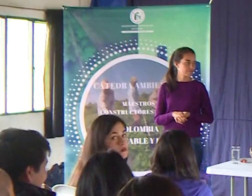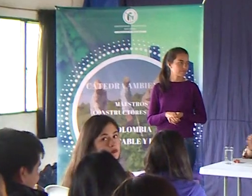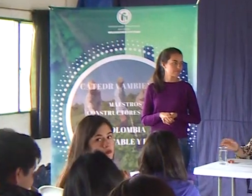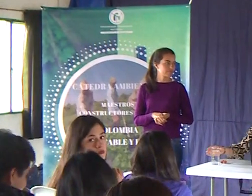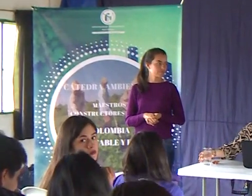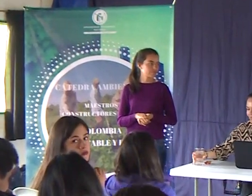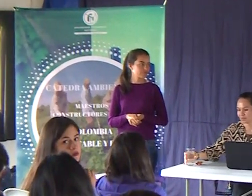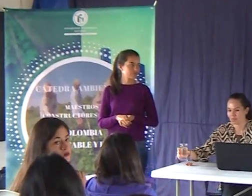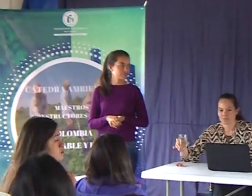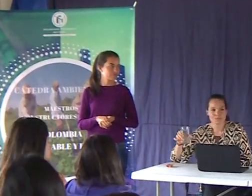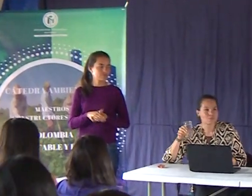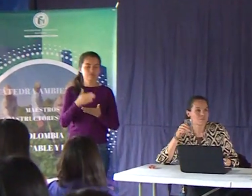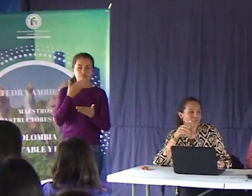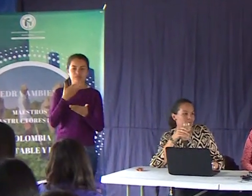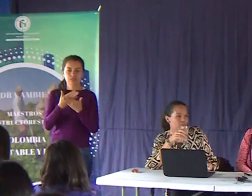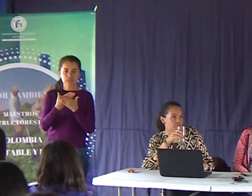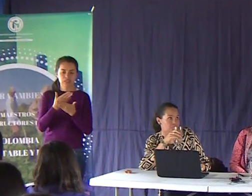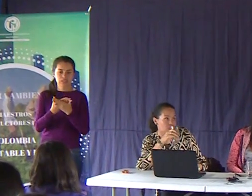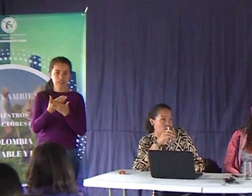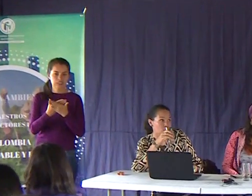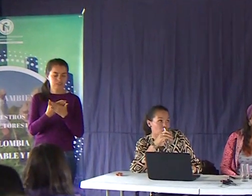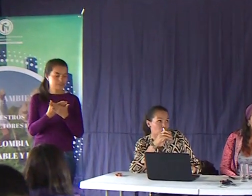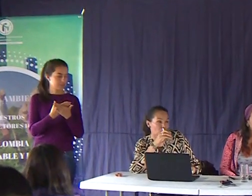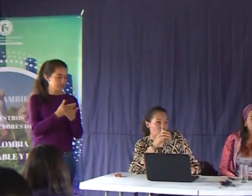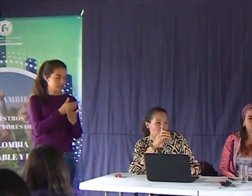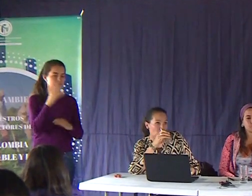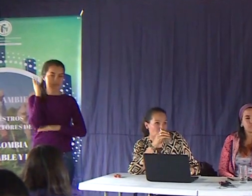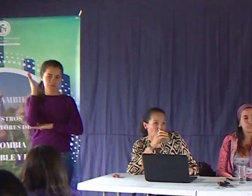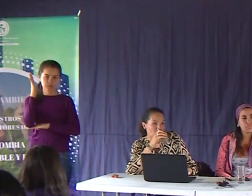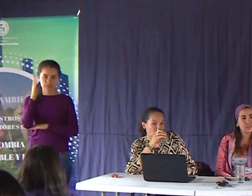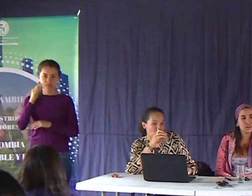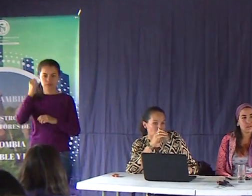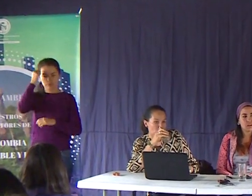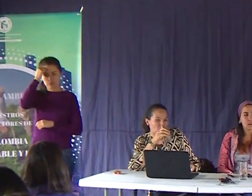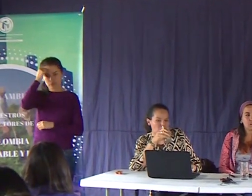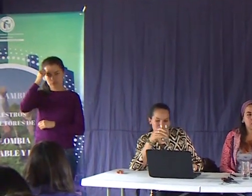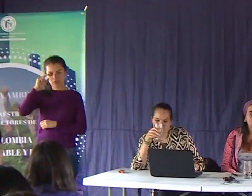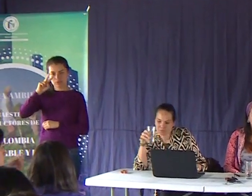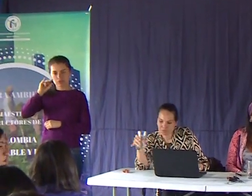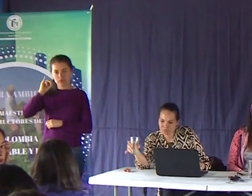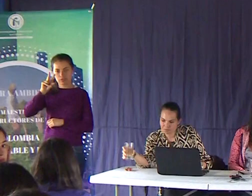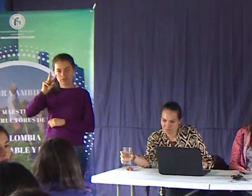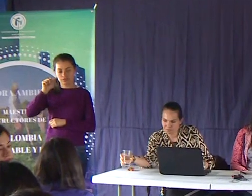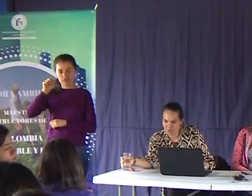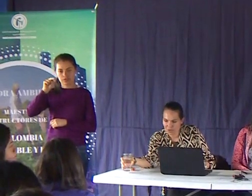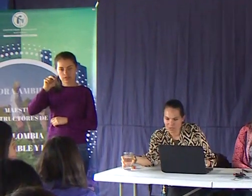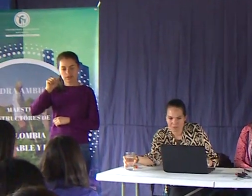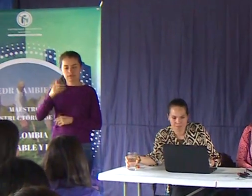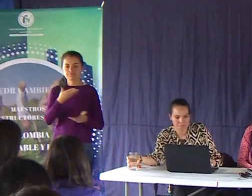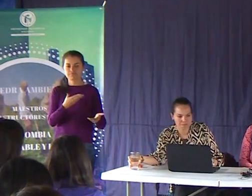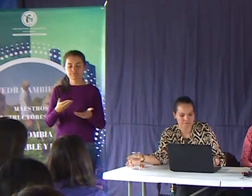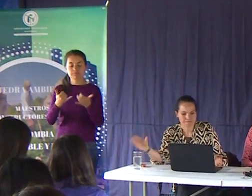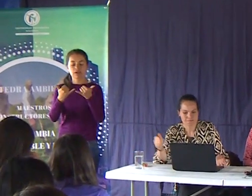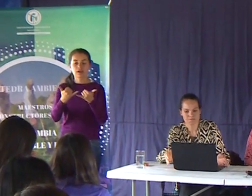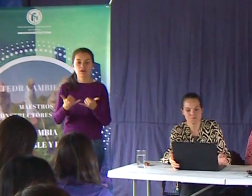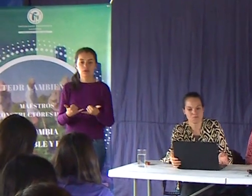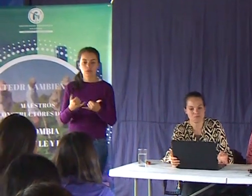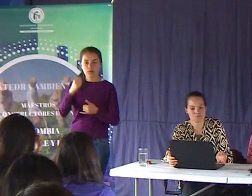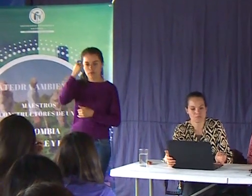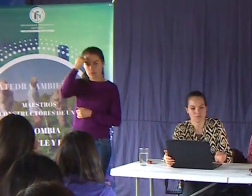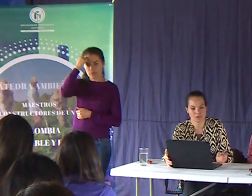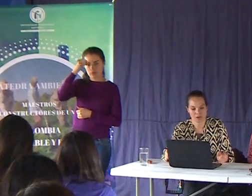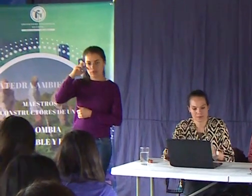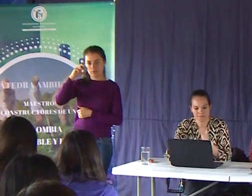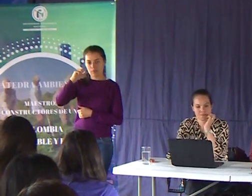Bien, agradecemos la intervención de la profesora Viviana. A continuación realizará su intervención la profesora Paola Castaño. Ella